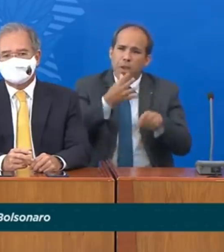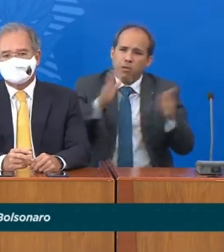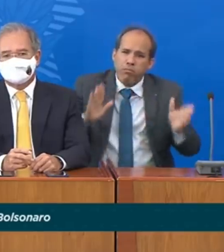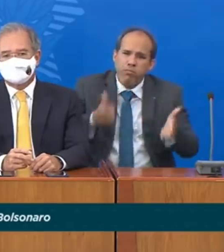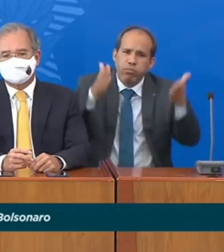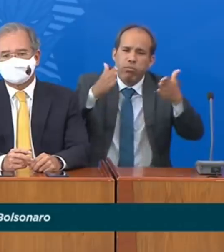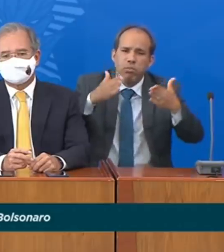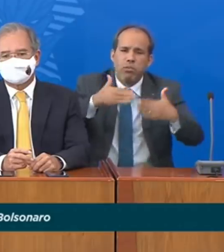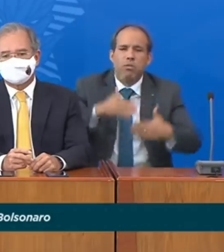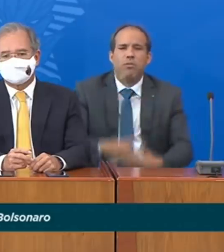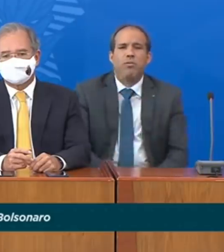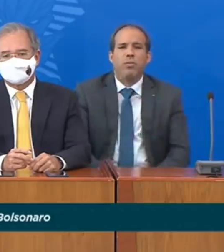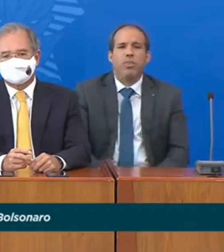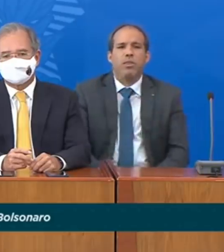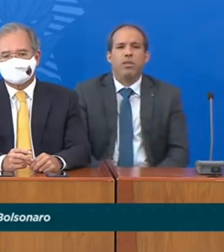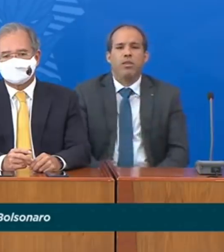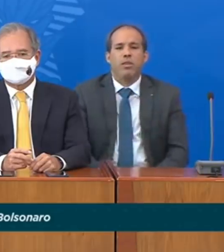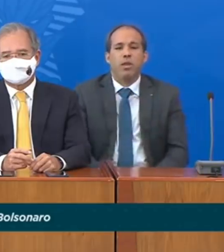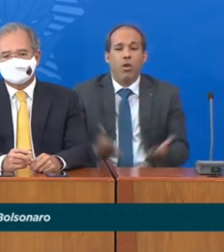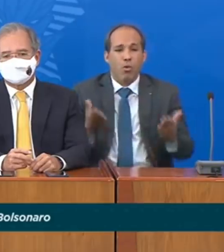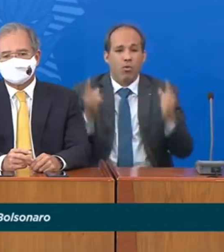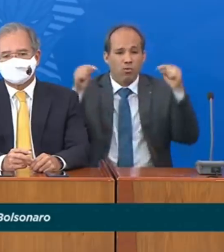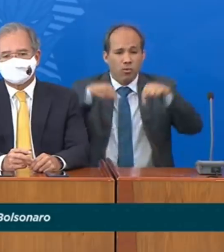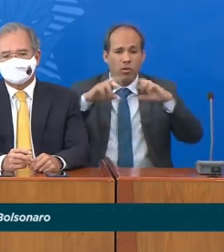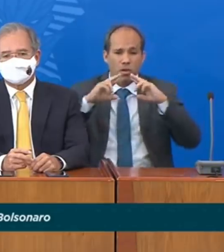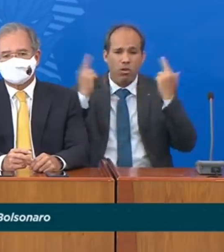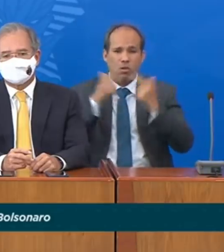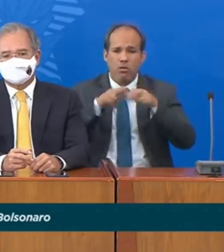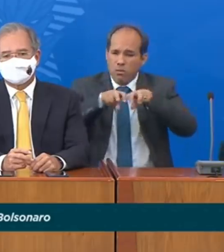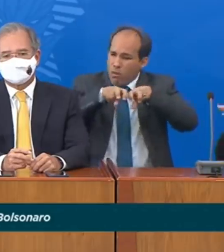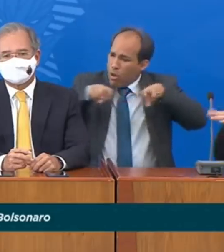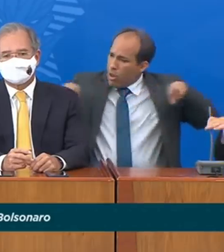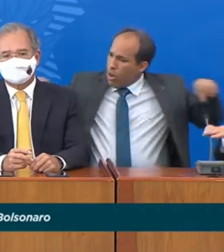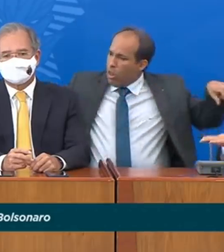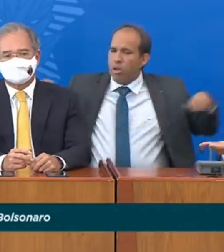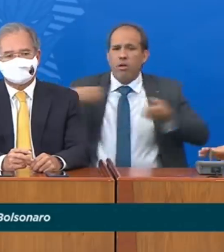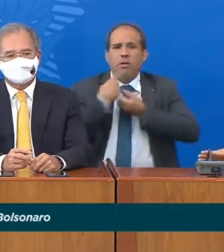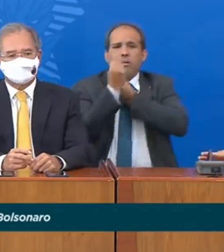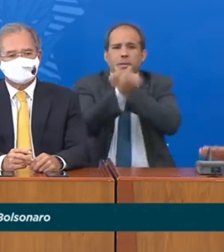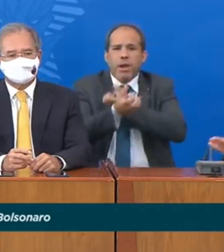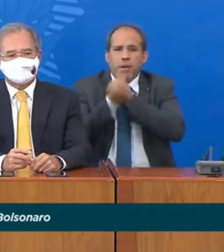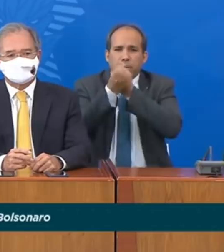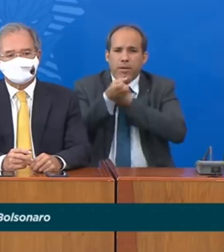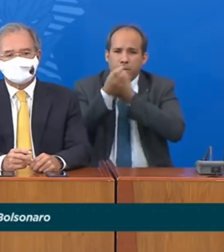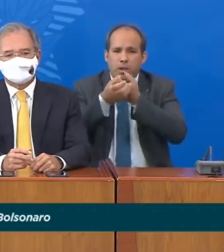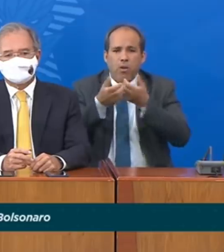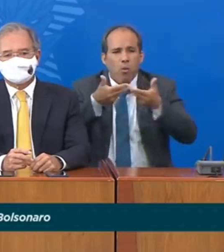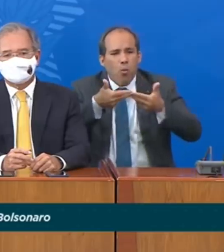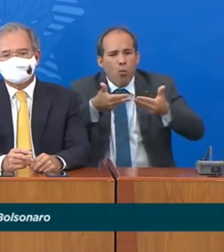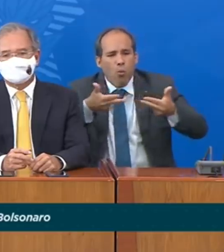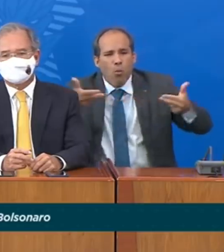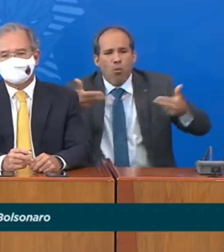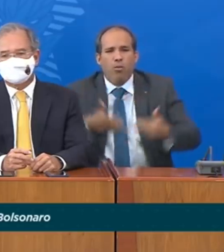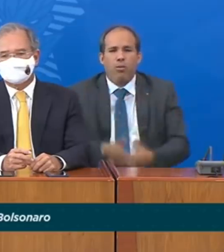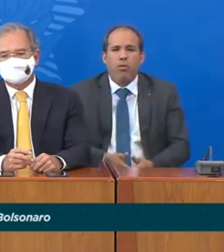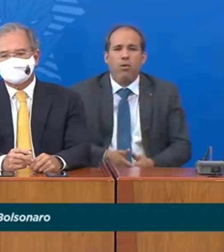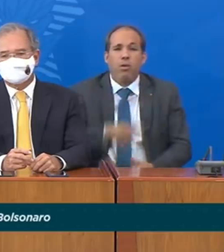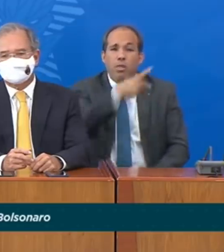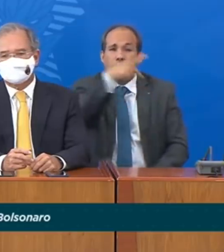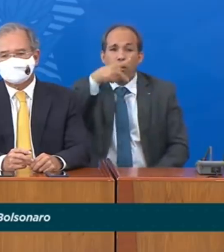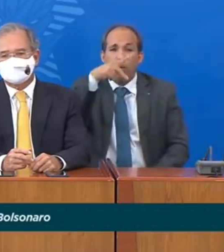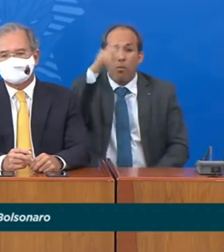aqui, reunimos hoje, estamos prestando aqui as devidas informações à